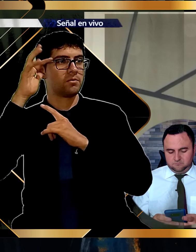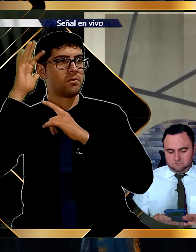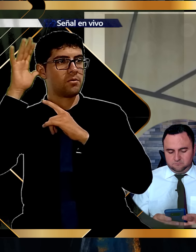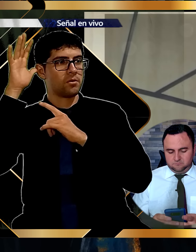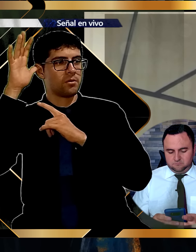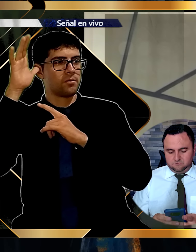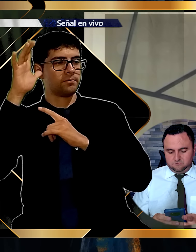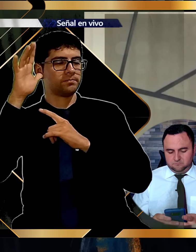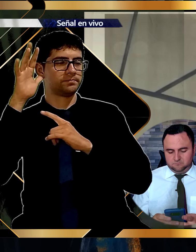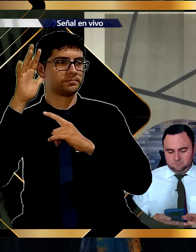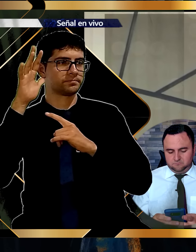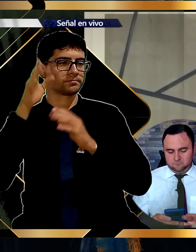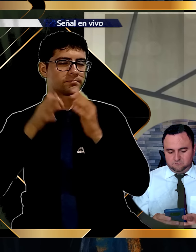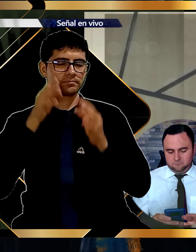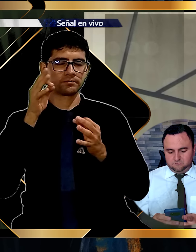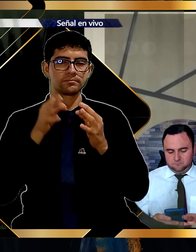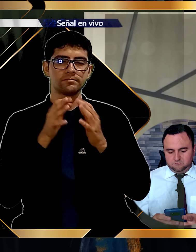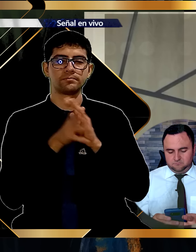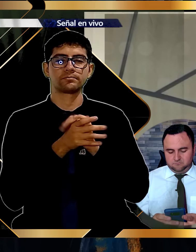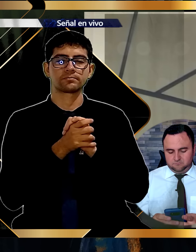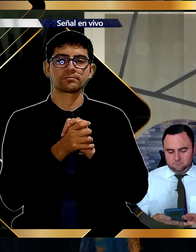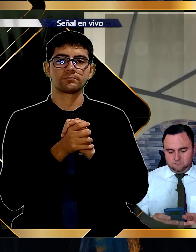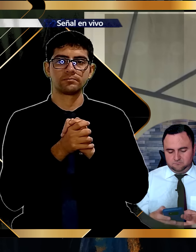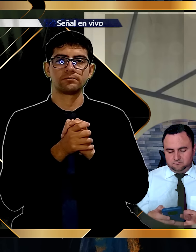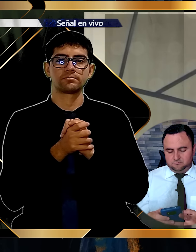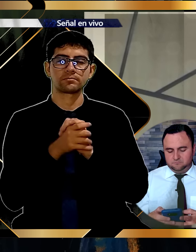para que esté conmigo. Que el Señor no promete otra